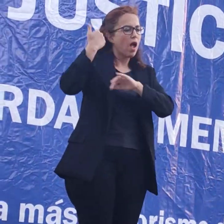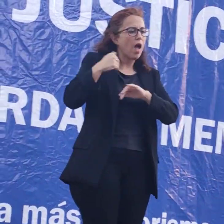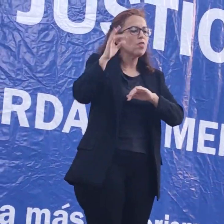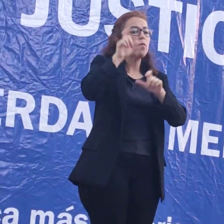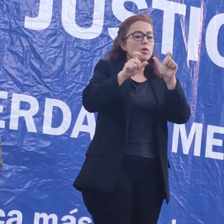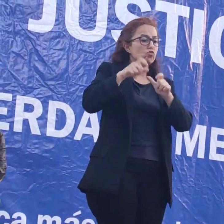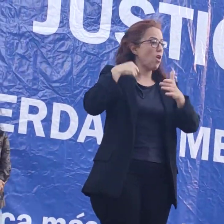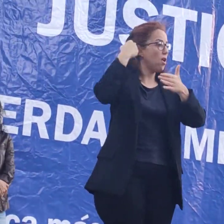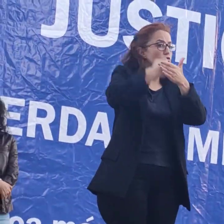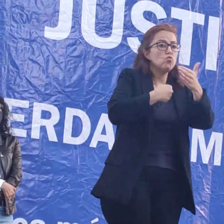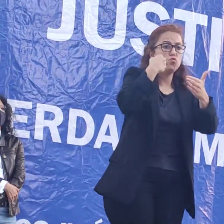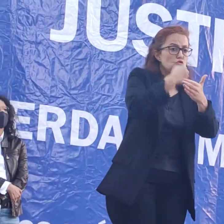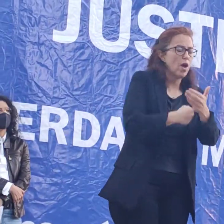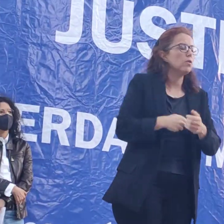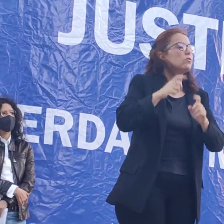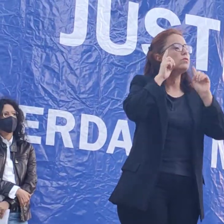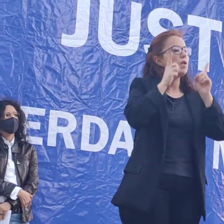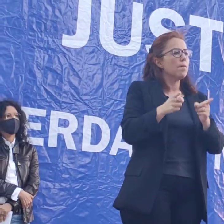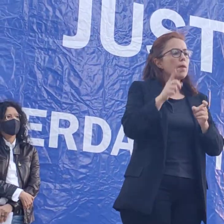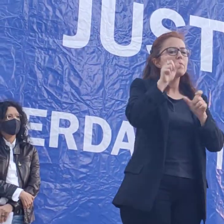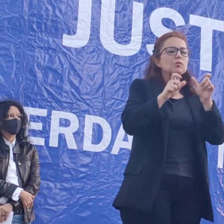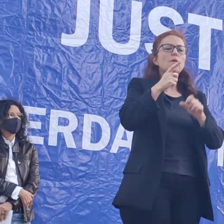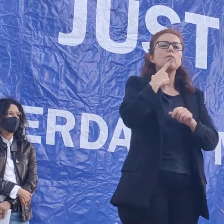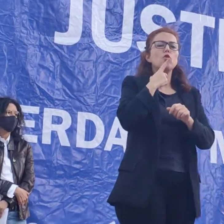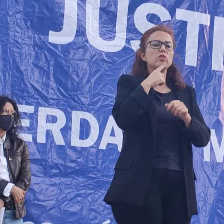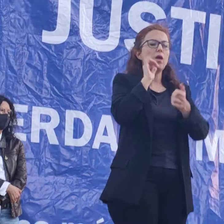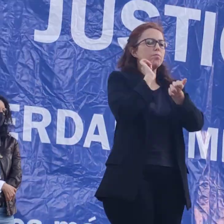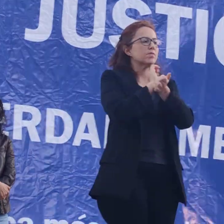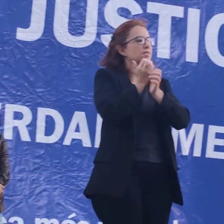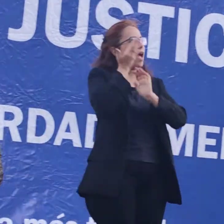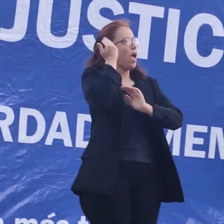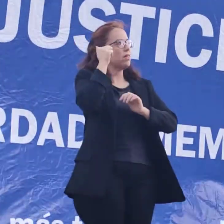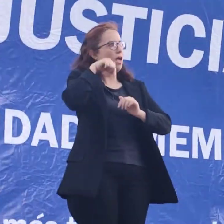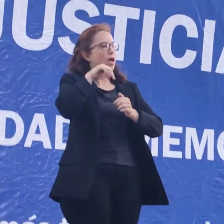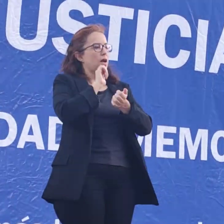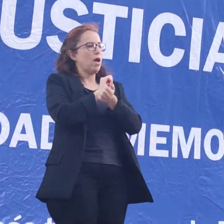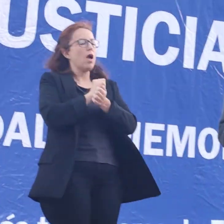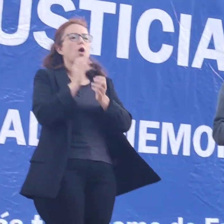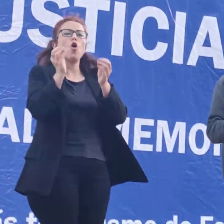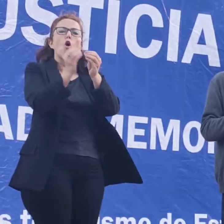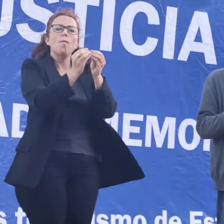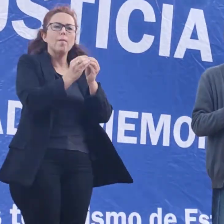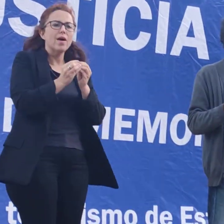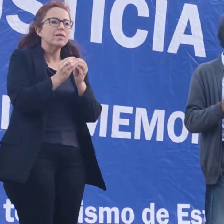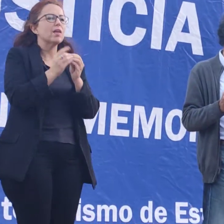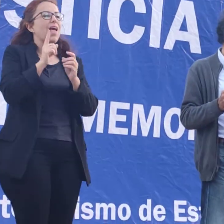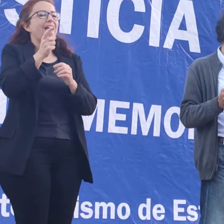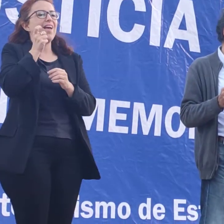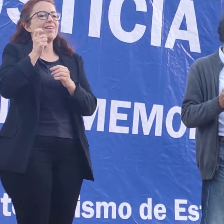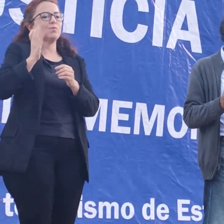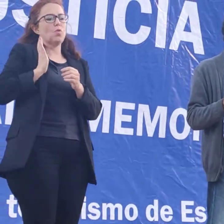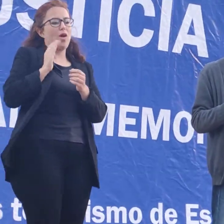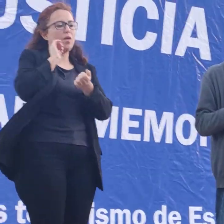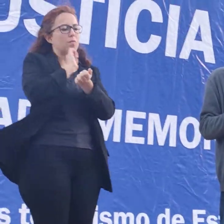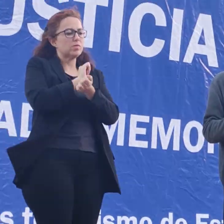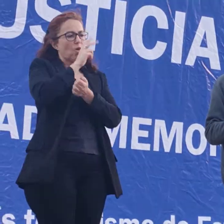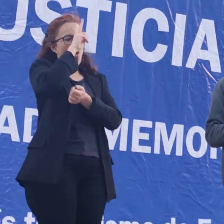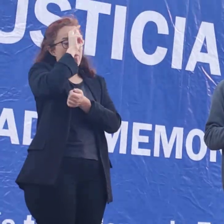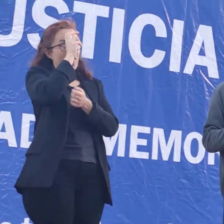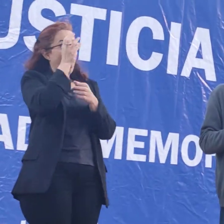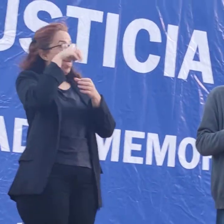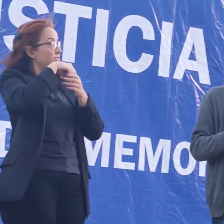los luchadores sociales y políticos que aquí estuvieron recluidos, a las compañeras expresas políticas que estuvieron hospitalizadas